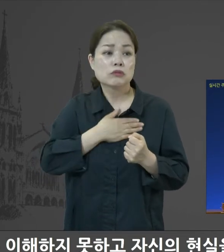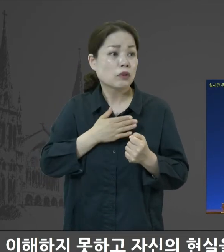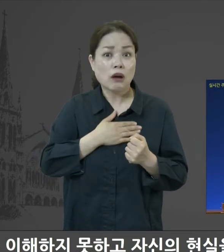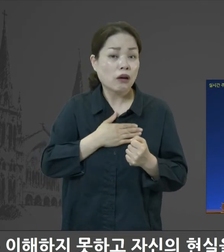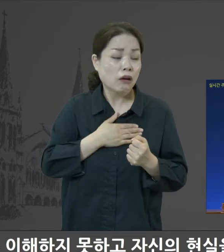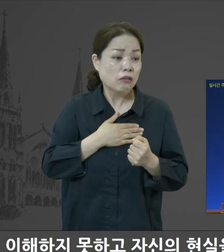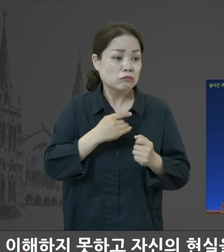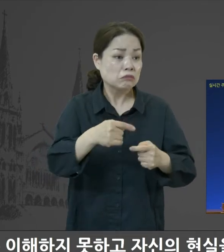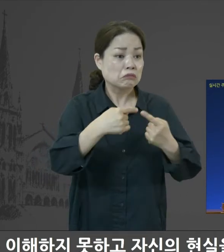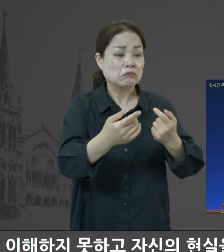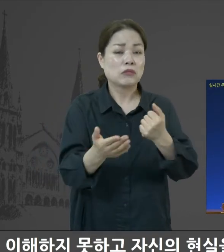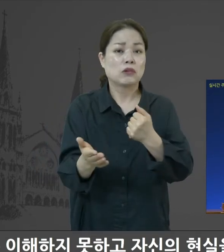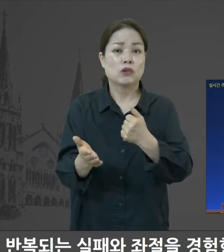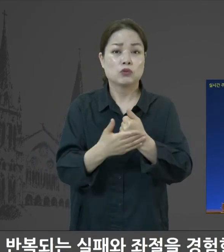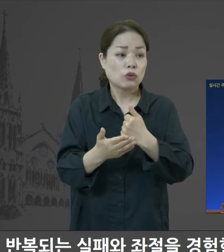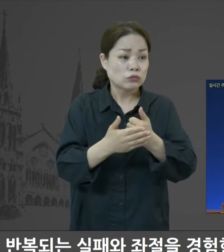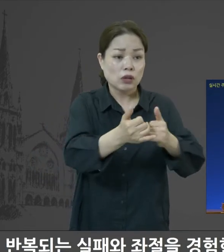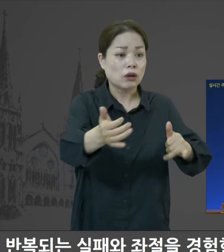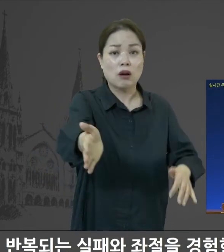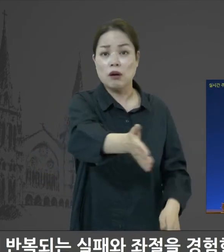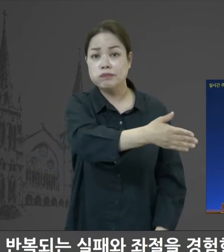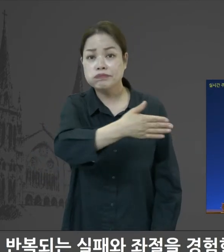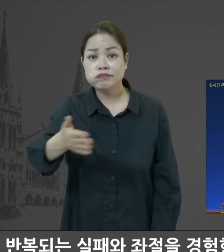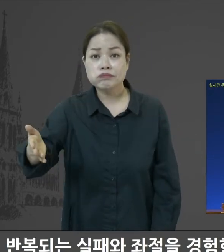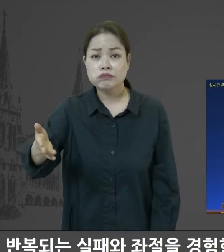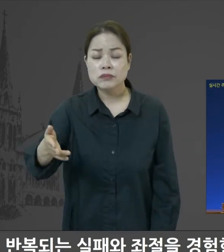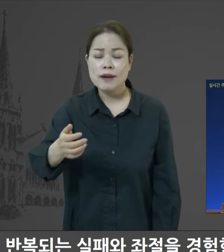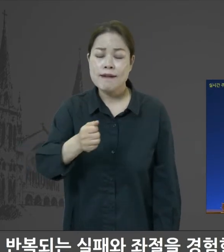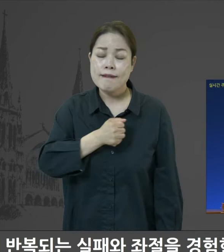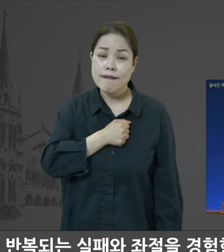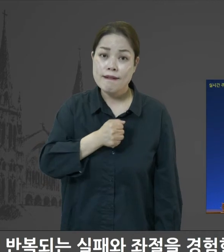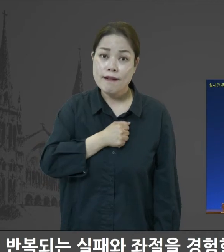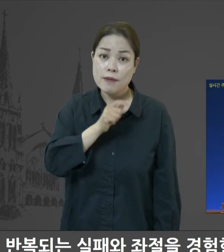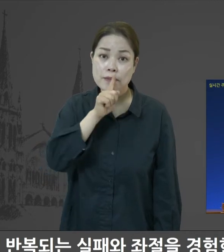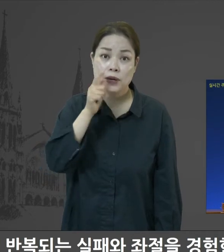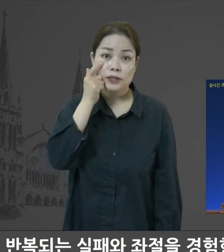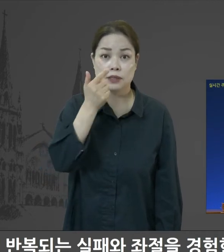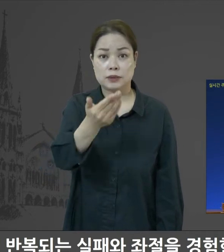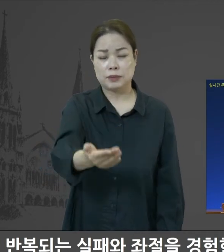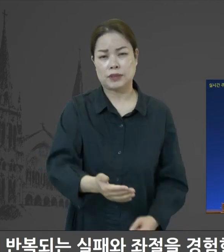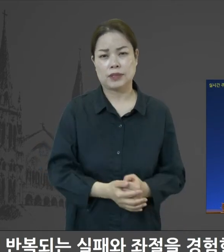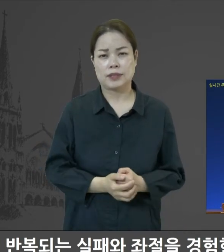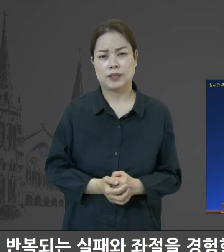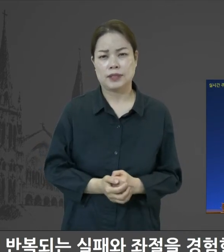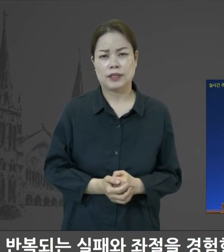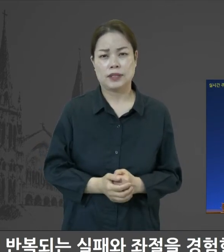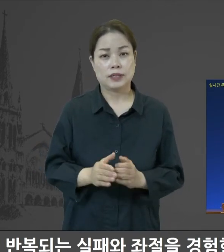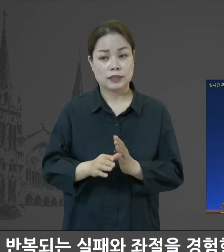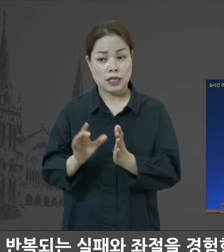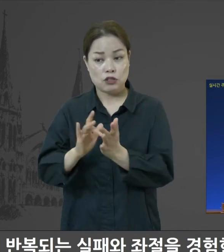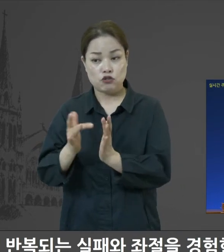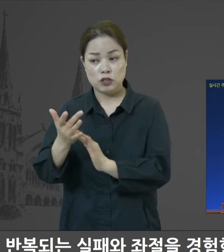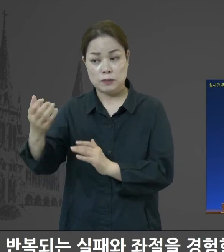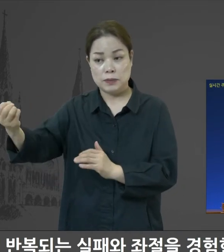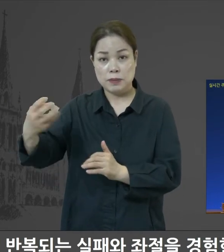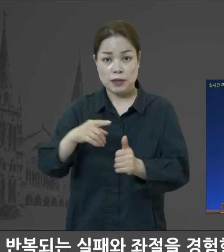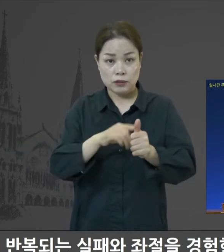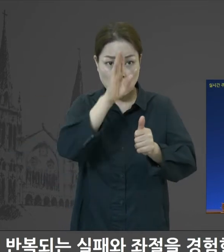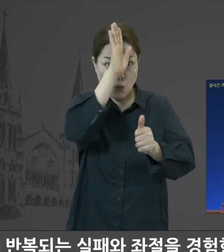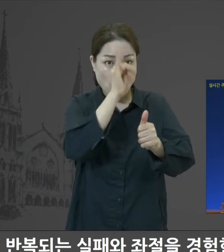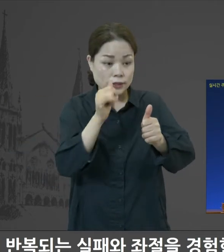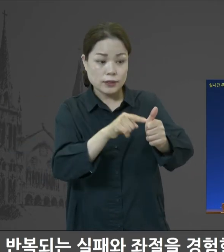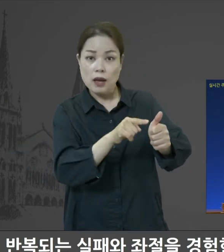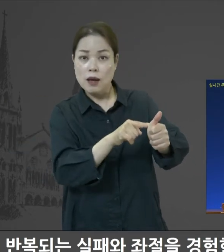날 들어가도록 도와줄 사람이 없습니다. 그렇게 한탄하고 있지 않습니까? 그때 예수님이 그에게 뭐라고